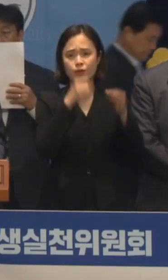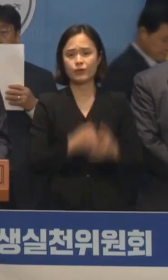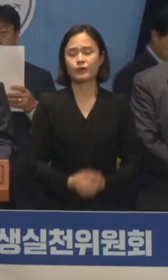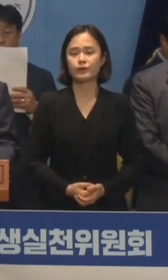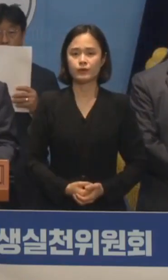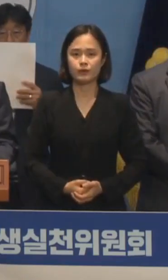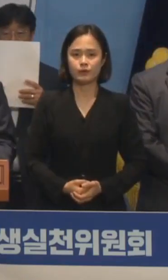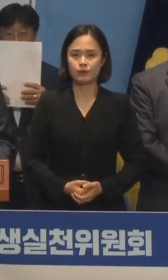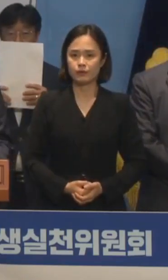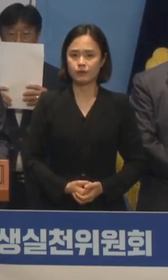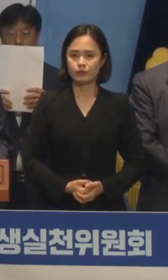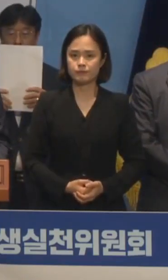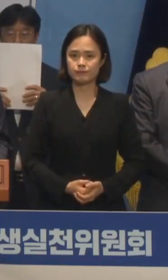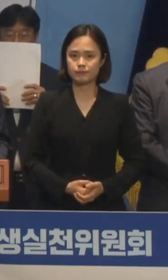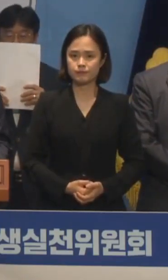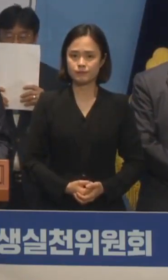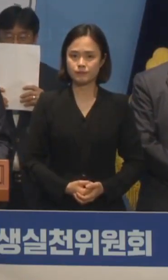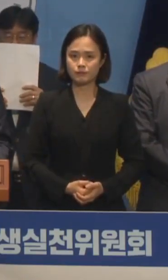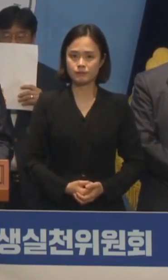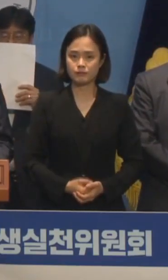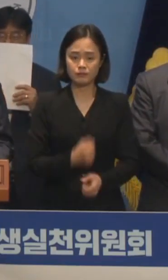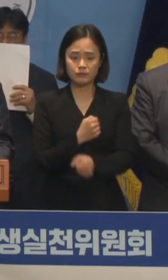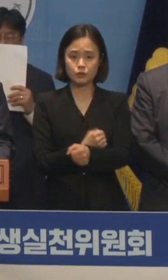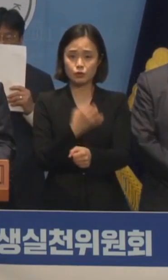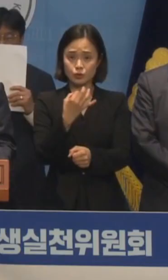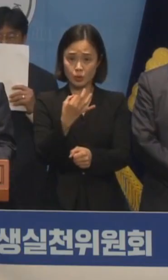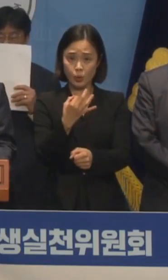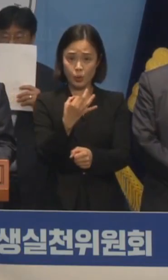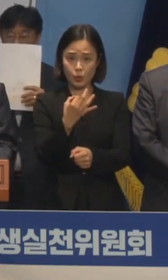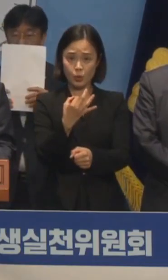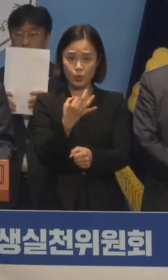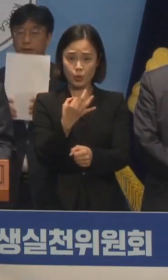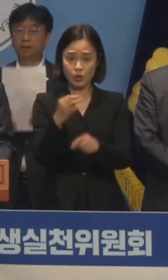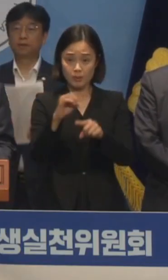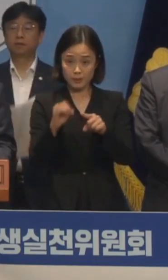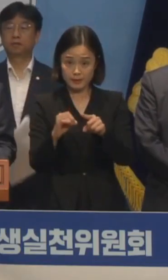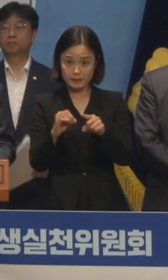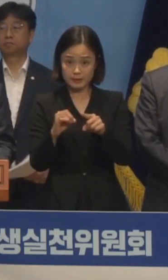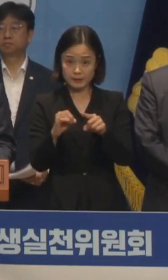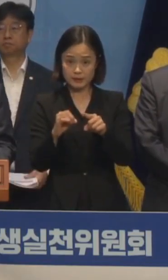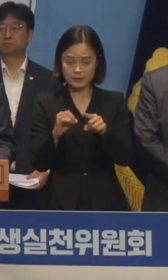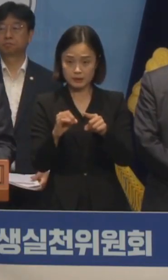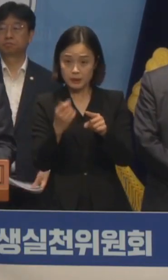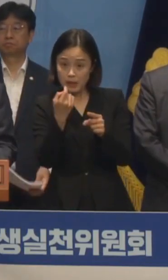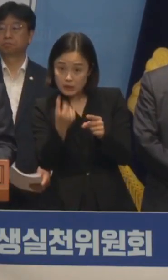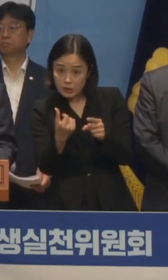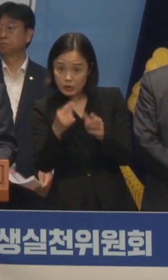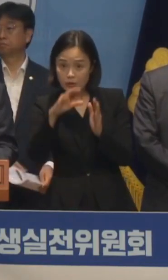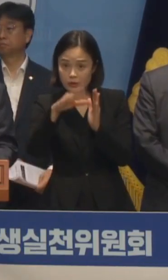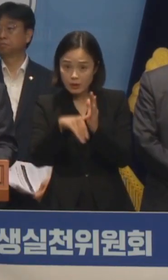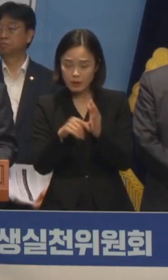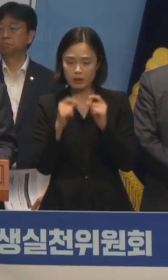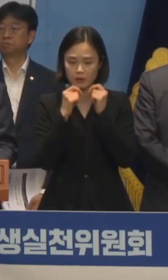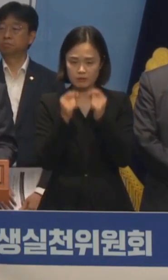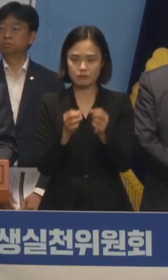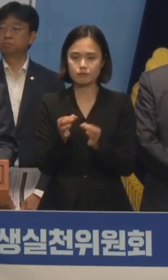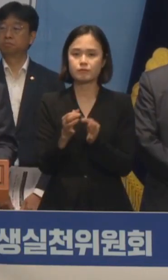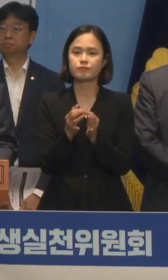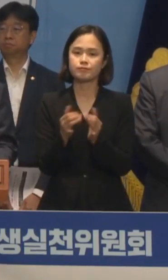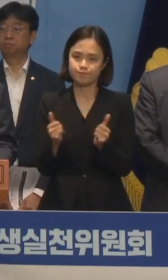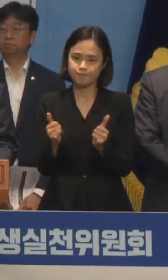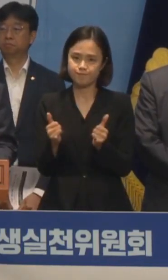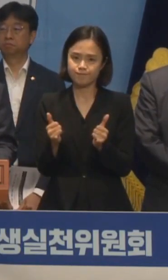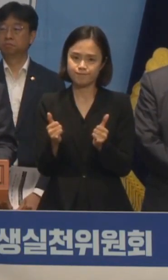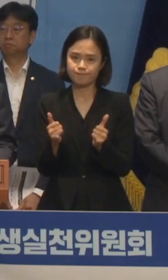수수율이 낮은 배달업은 소상공인들이 판매 가격을 낮추거나 더 많은